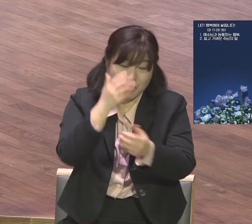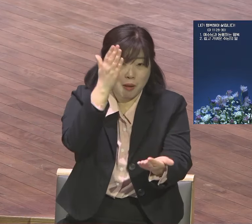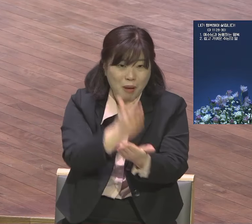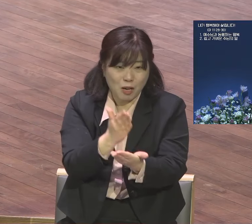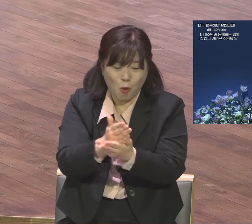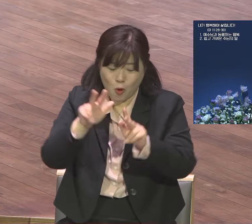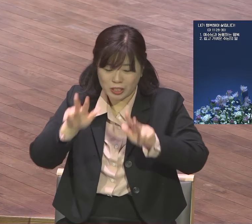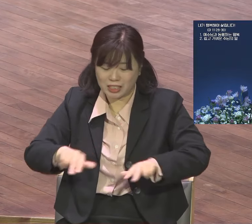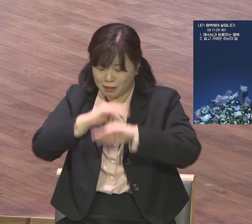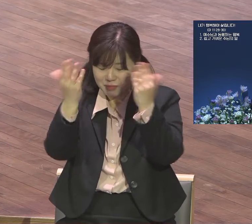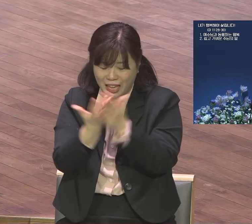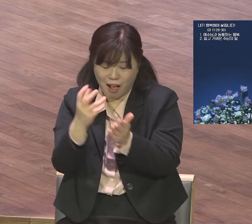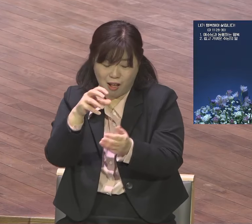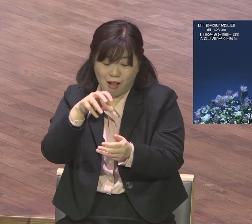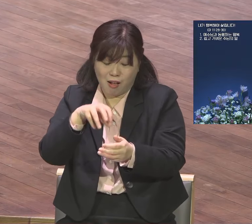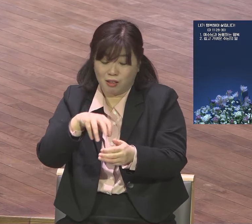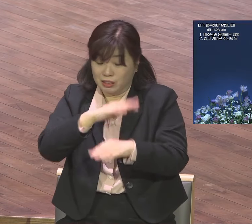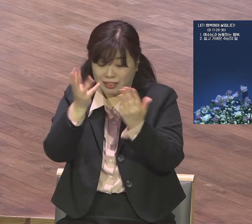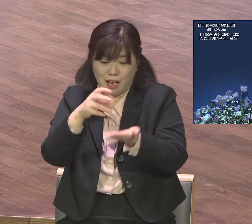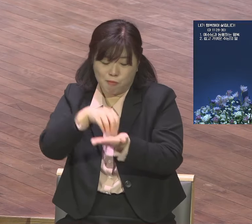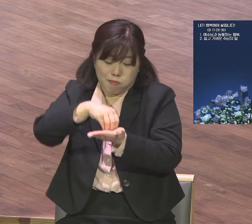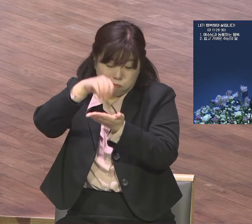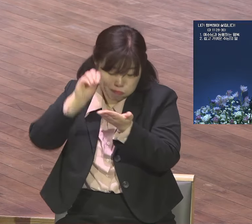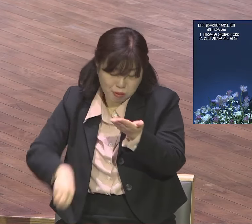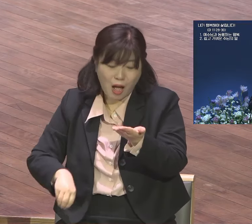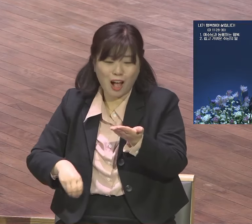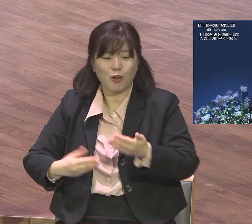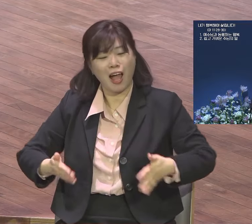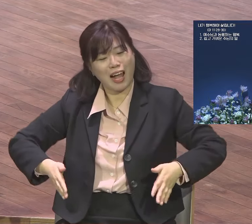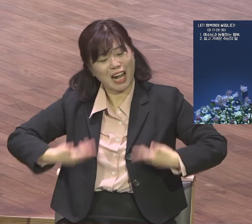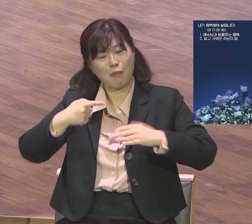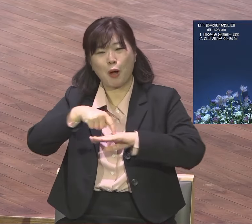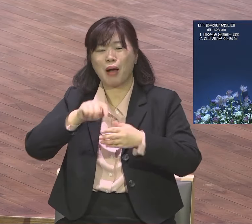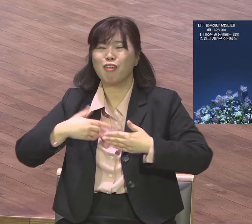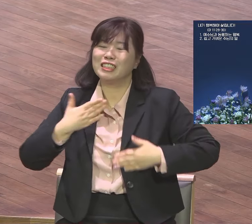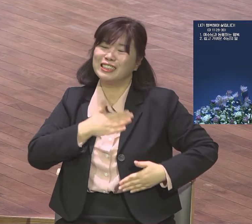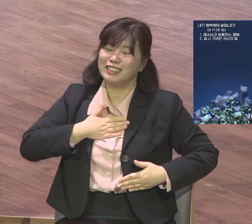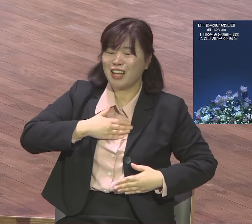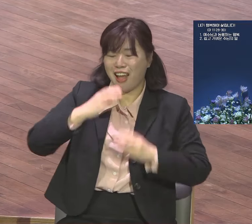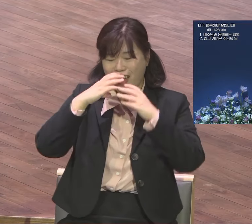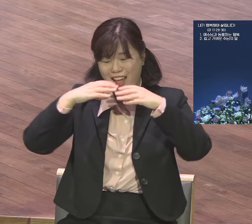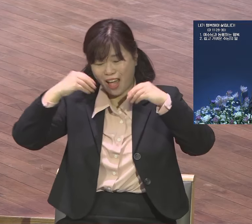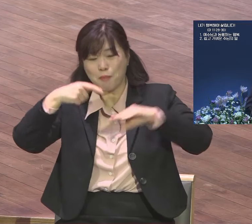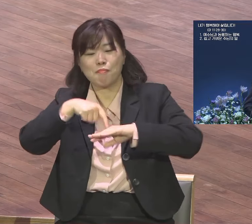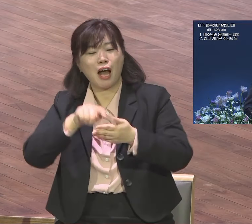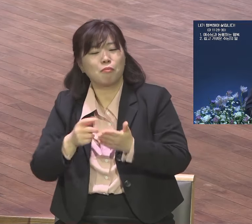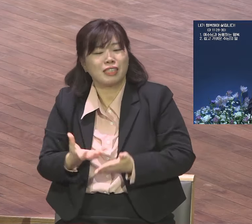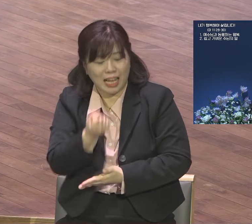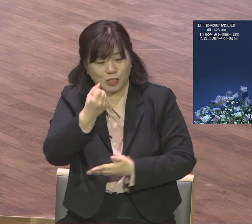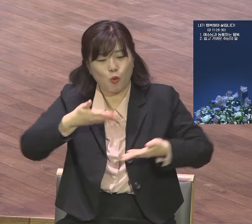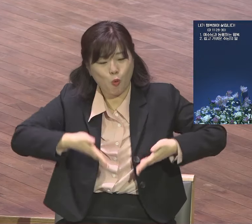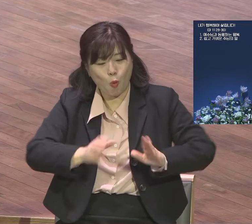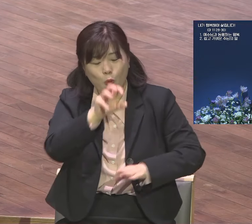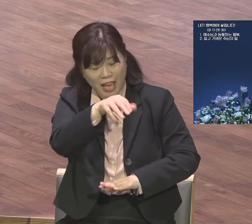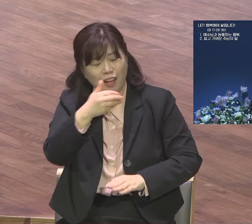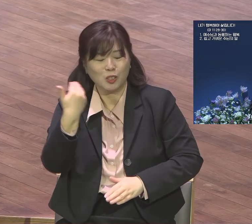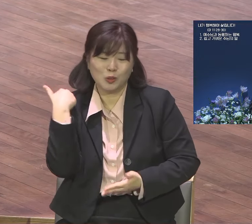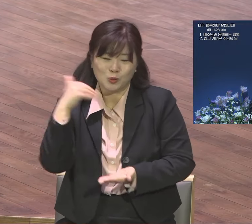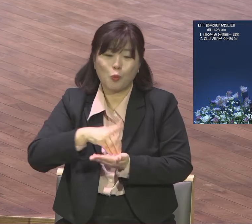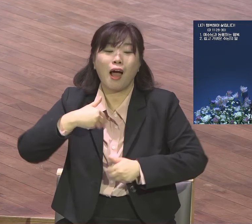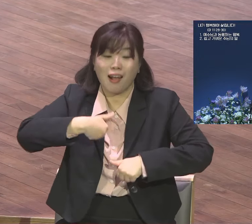바랍니다. 제가 앉아서 눈을 감고 있다가 눈이 번쩍 떠졌습니다. 제가 은혜를 받은 것입니다.